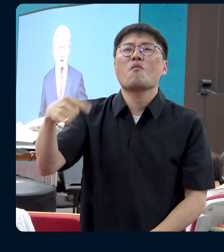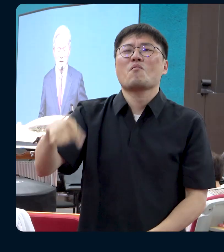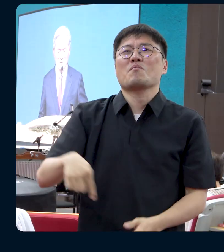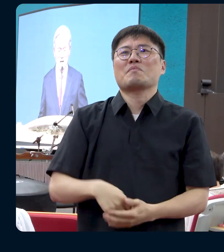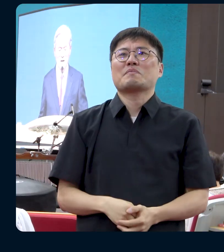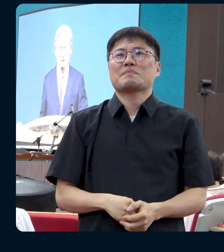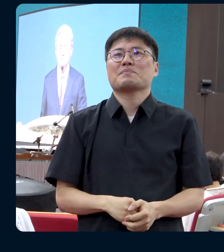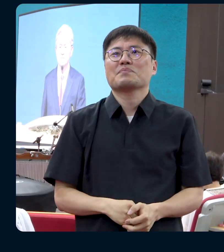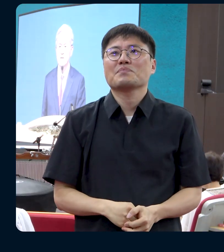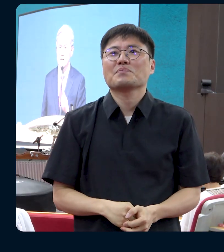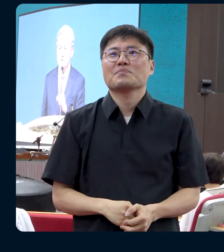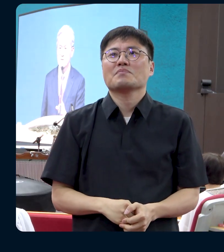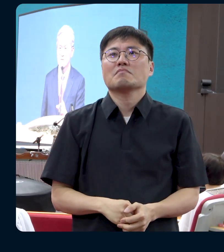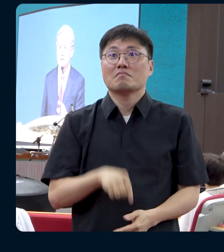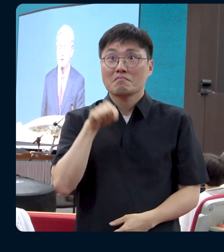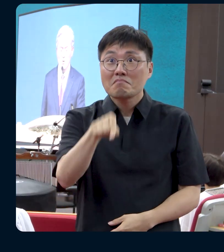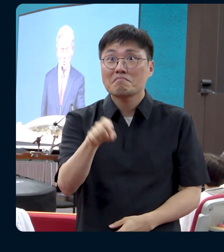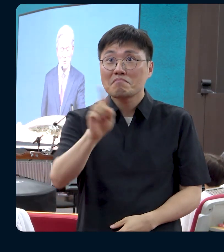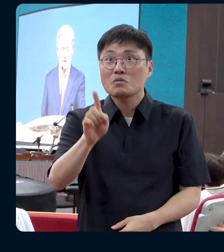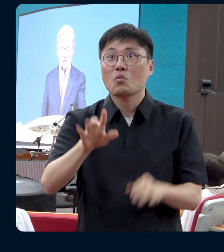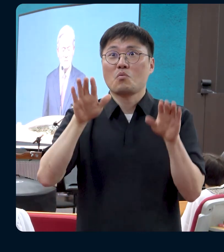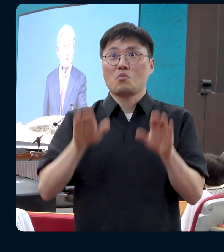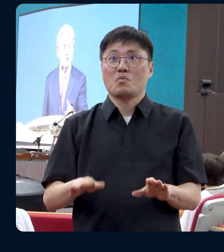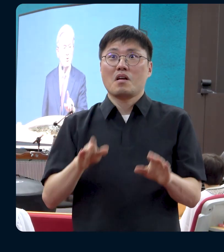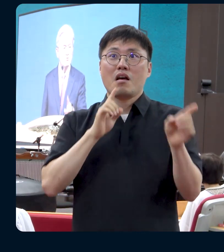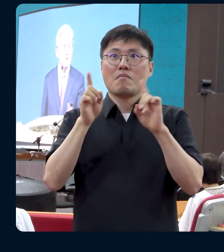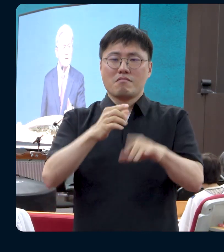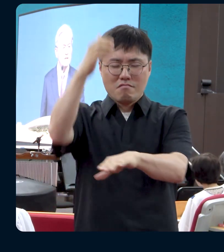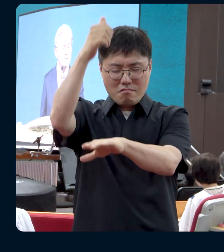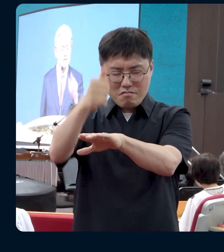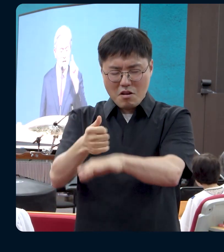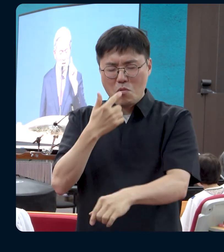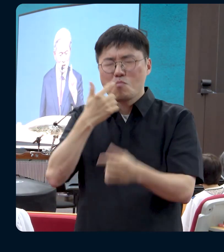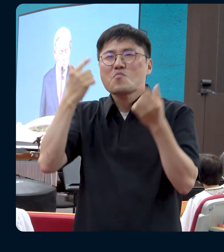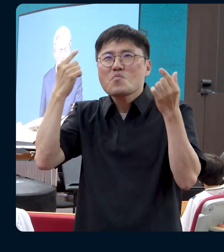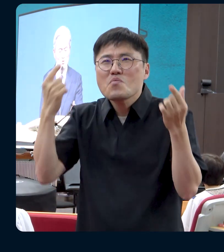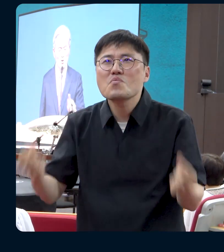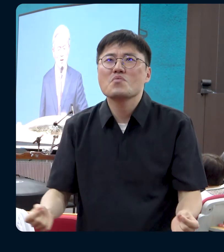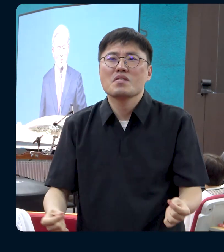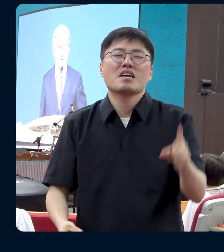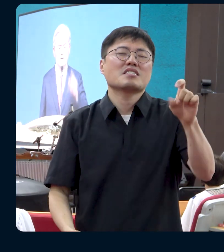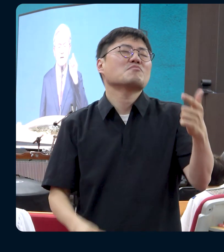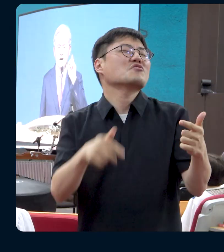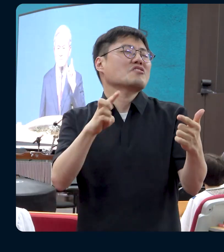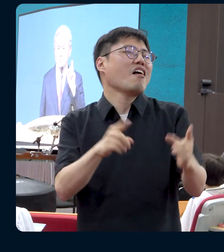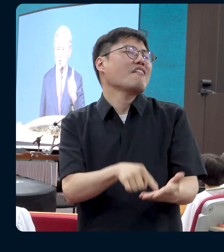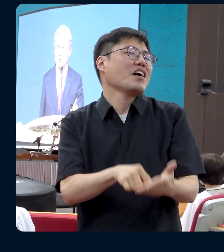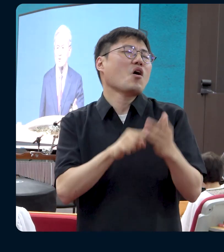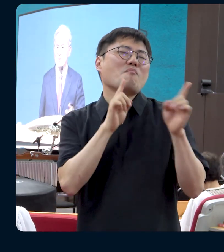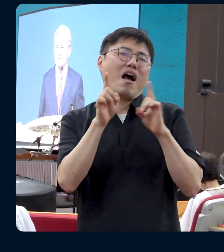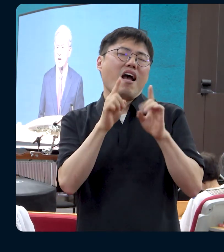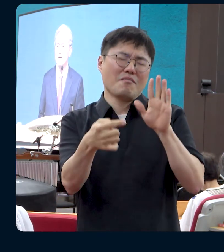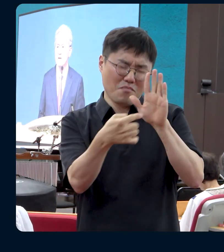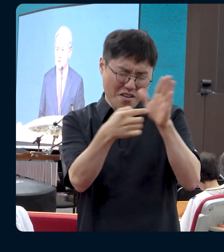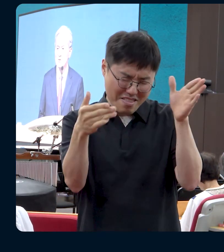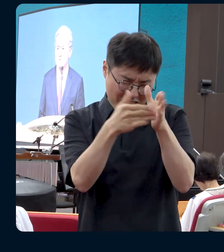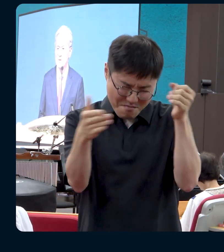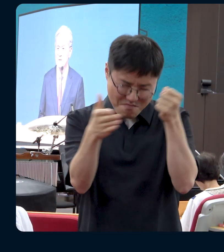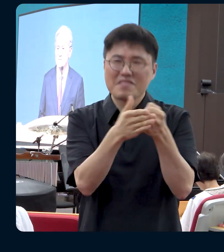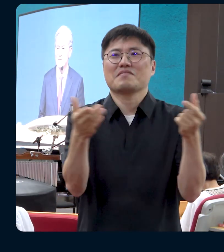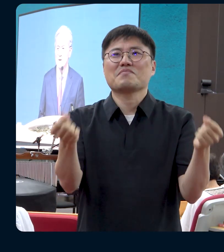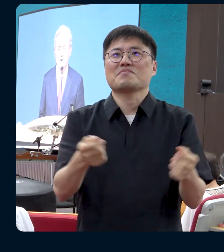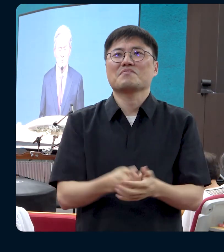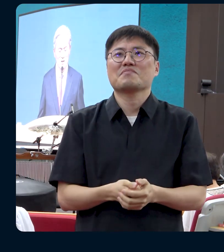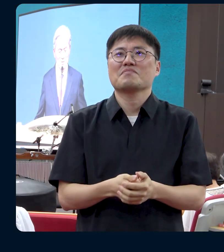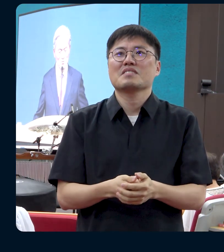그렇게 말하는가? 그것은 오늘 말씀의 결론과도 같은 16절에 나오는 한 표현 때문에